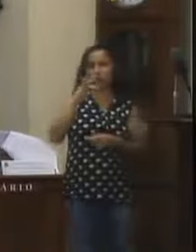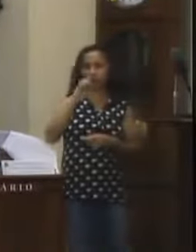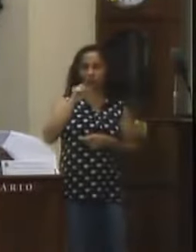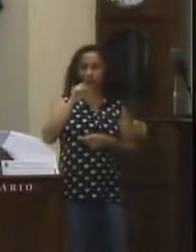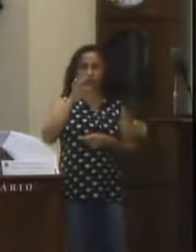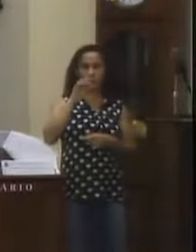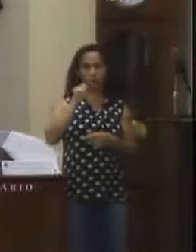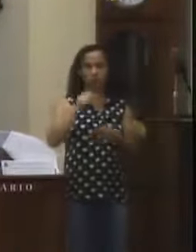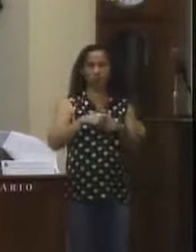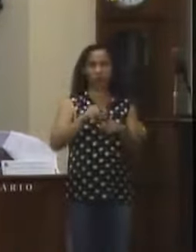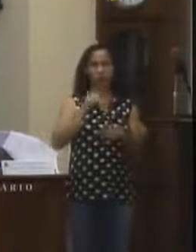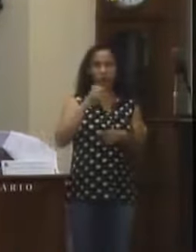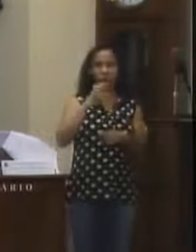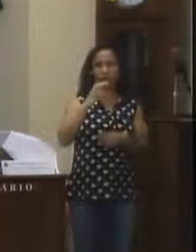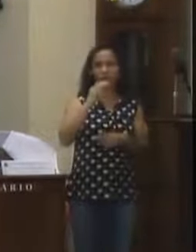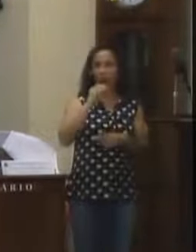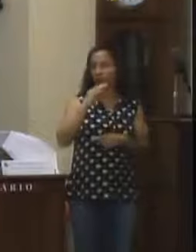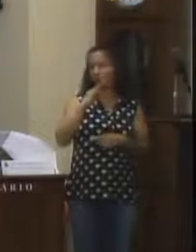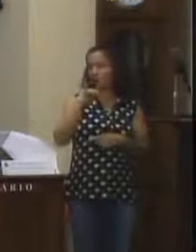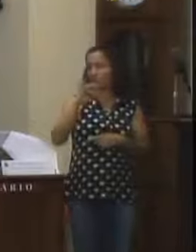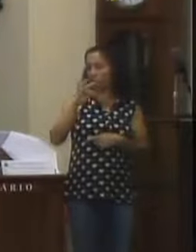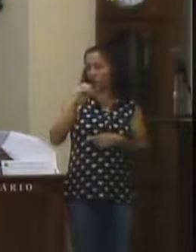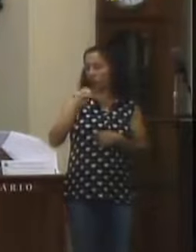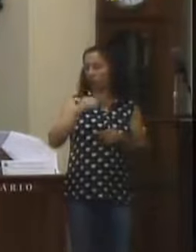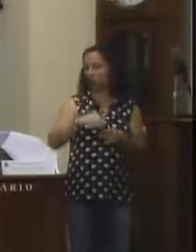proposição legislativa encaminhada pelo novo vereador é formalmente e